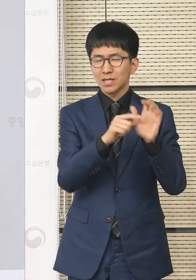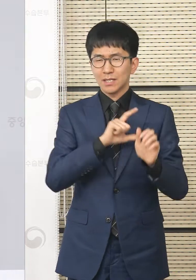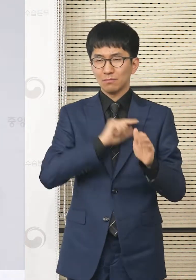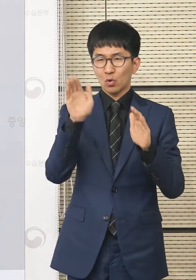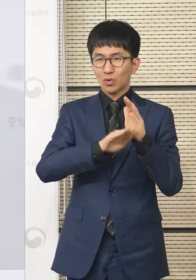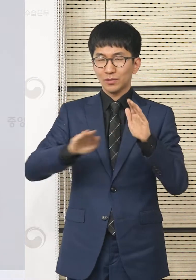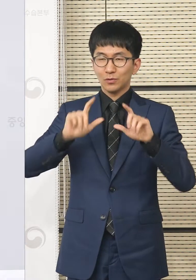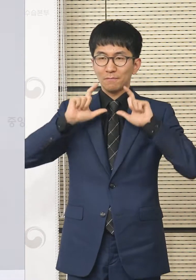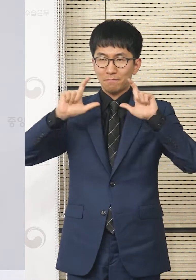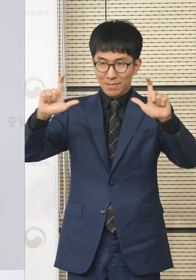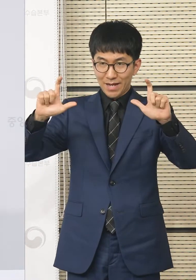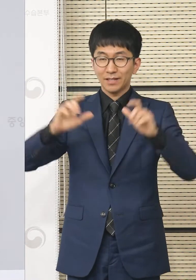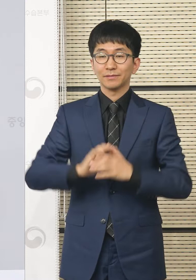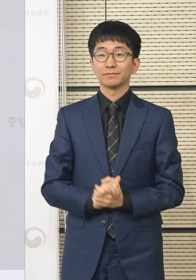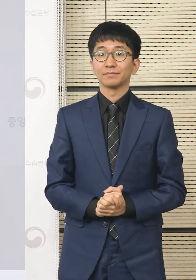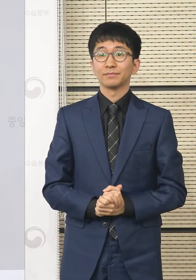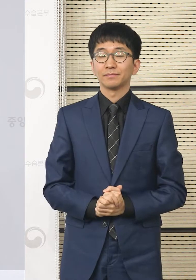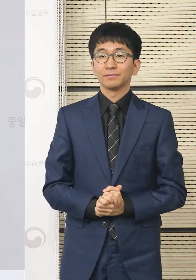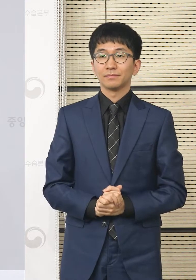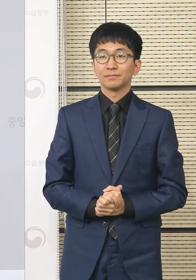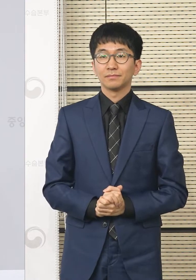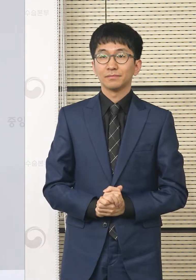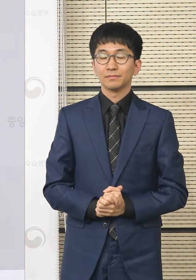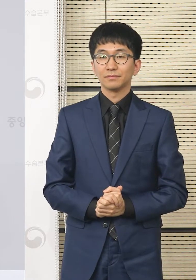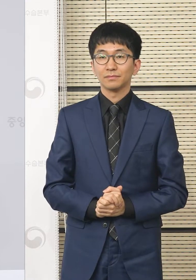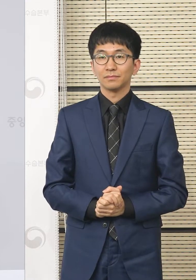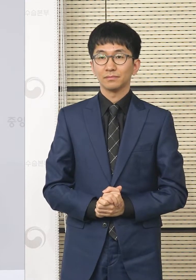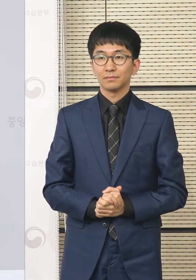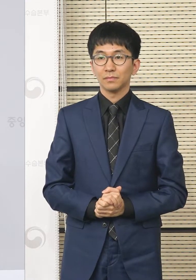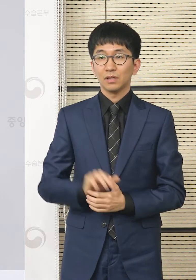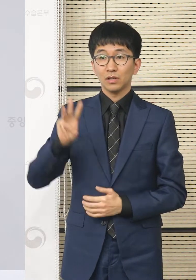감염증의 이름을 공식적으로 결정하여 발표하였습니다.